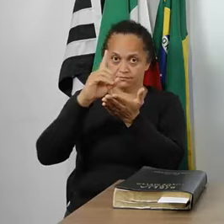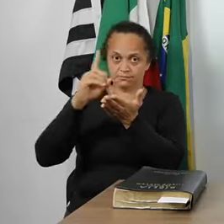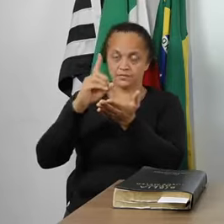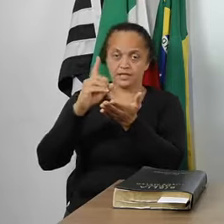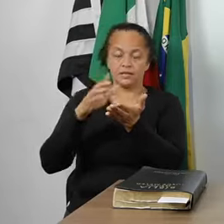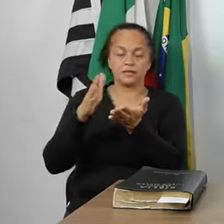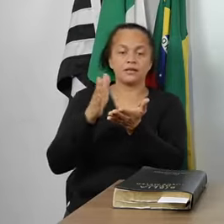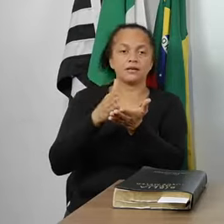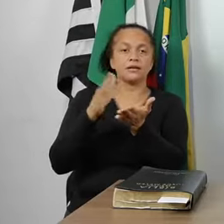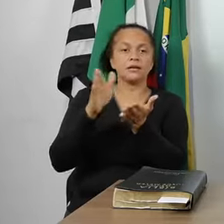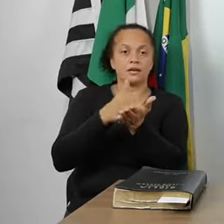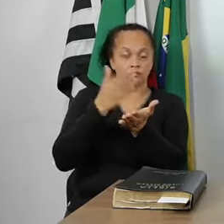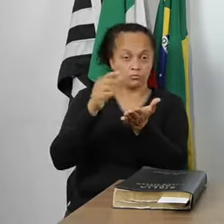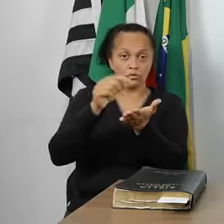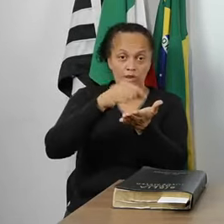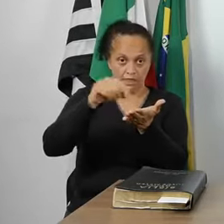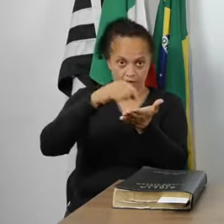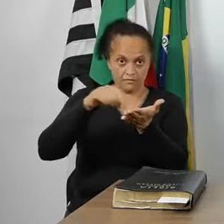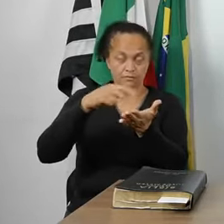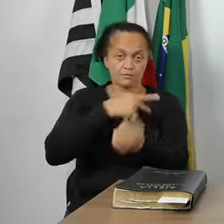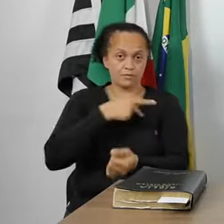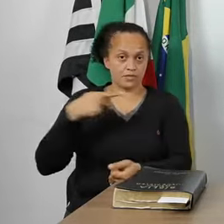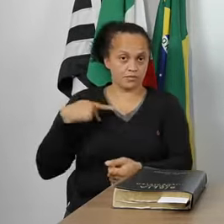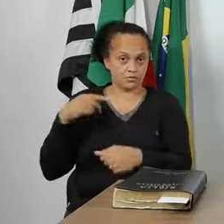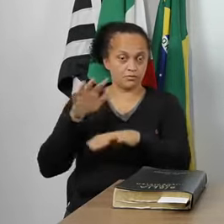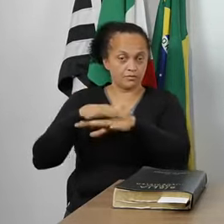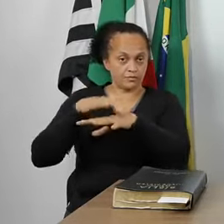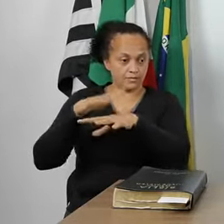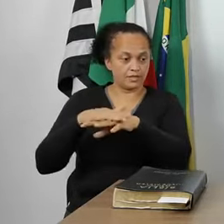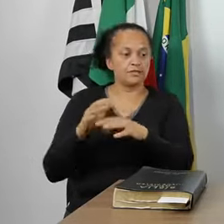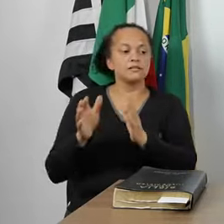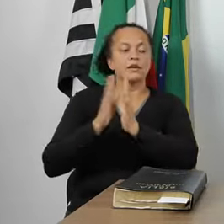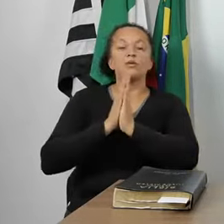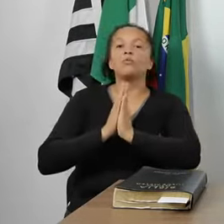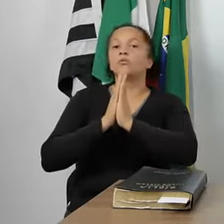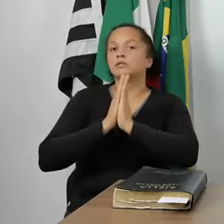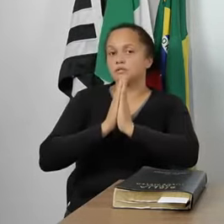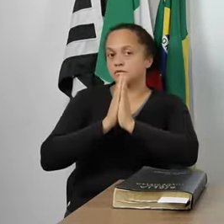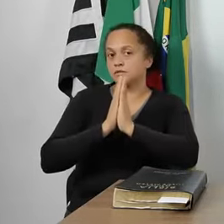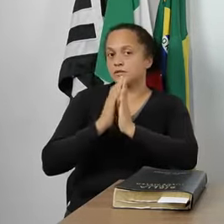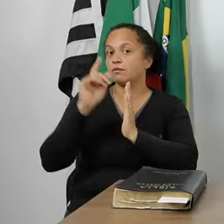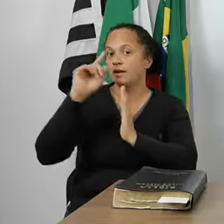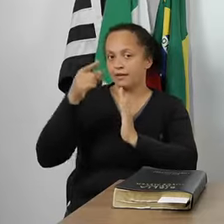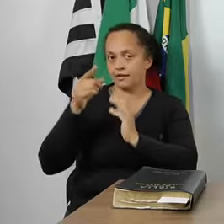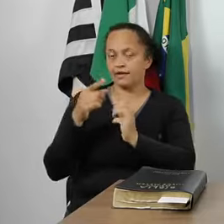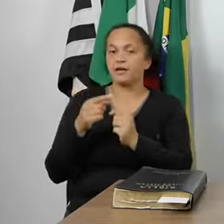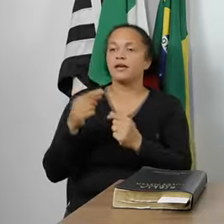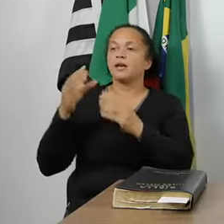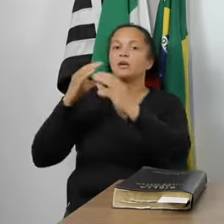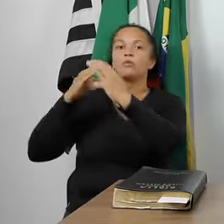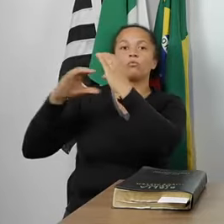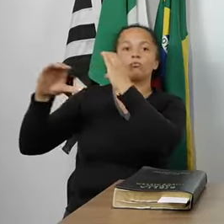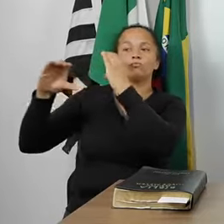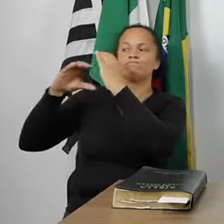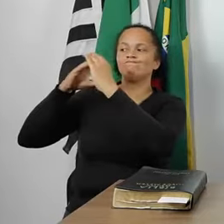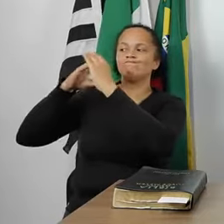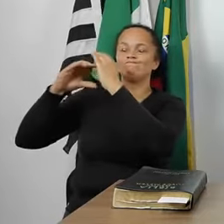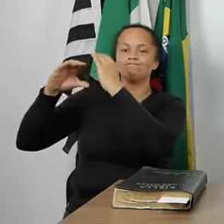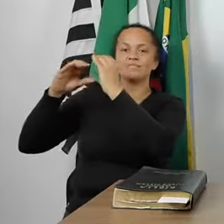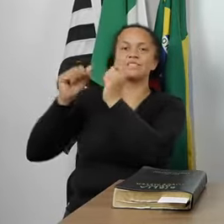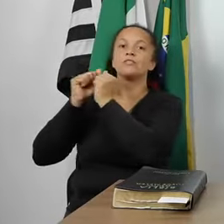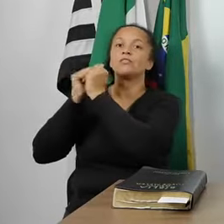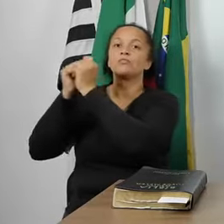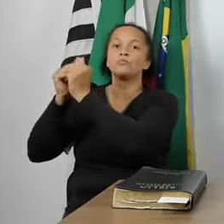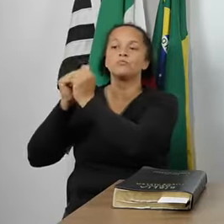sobre a oração eficaz, é esta. Oração é a comunicação, é a comunhão com